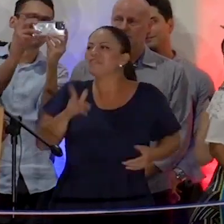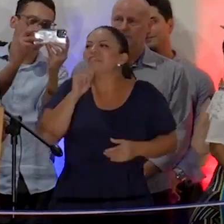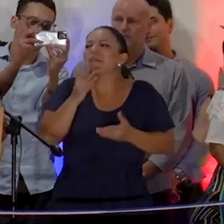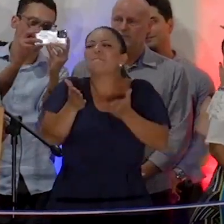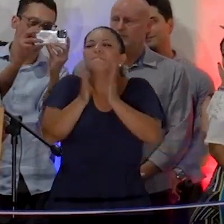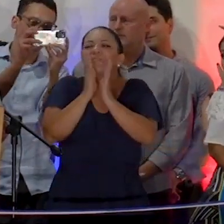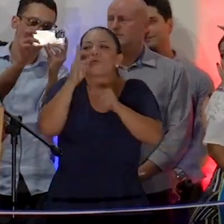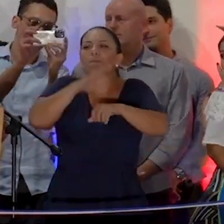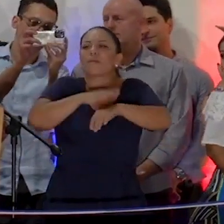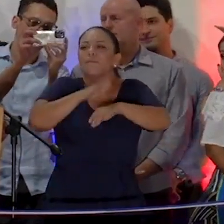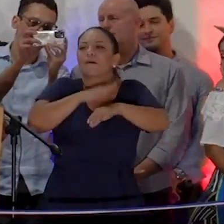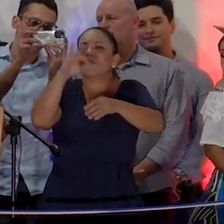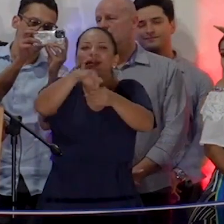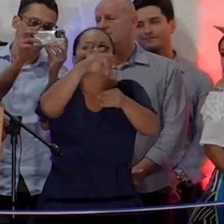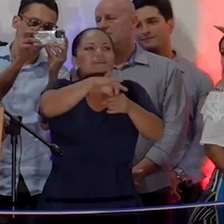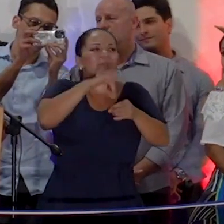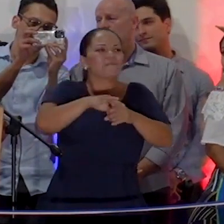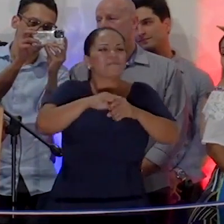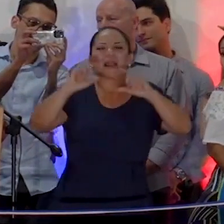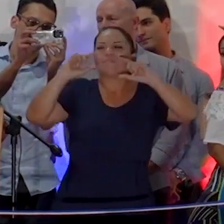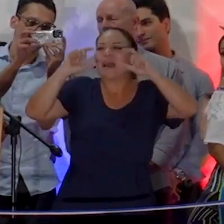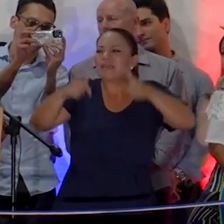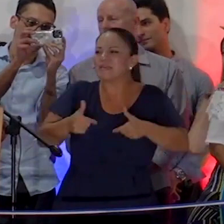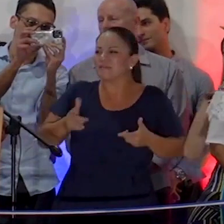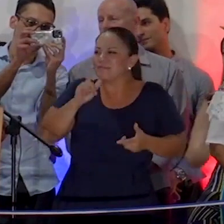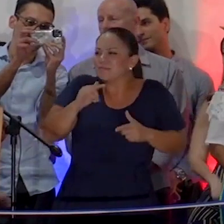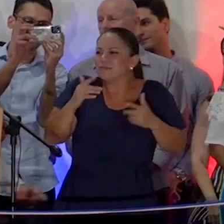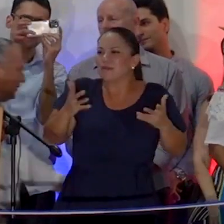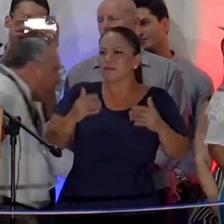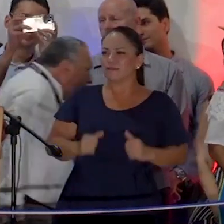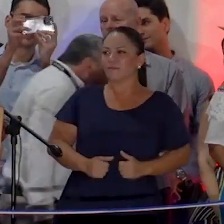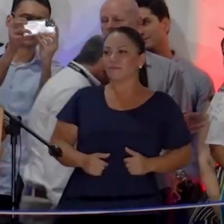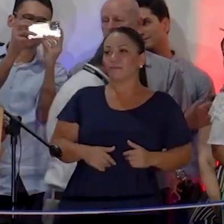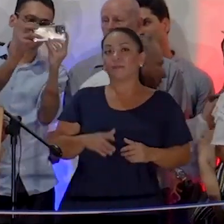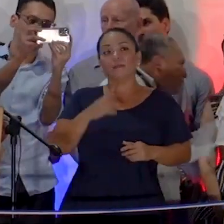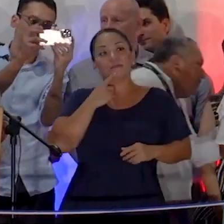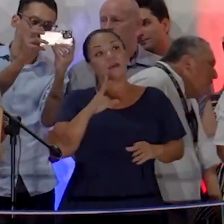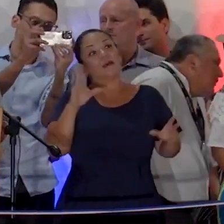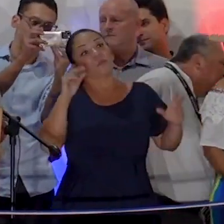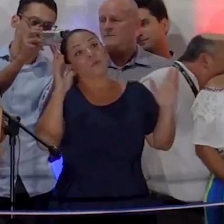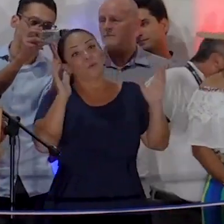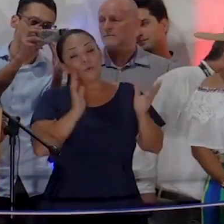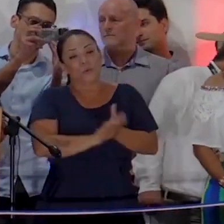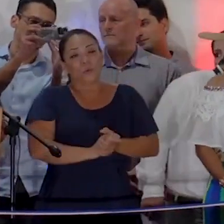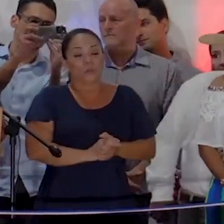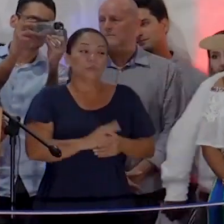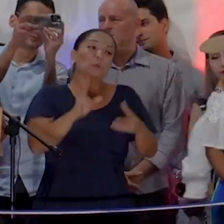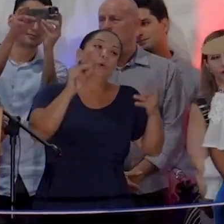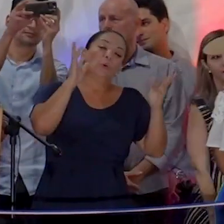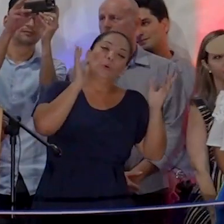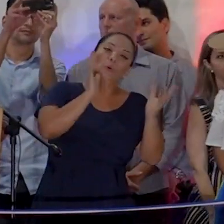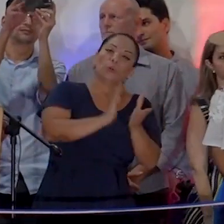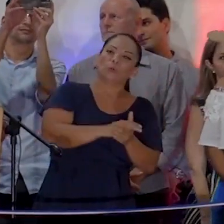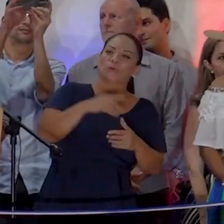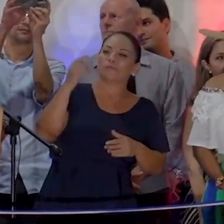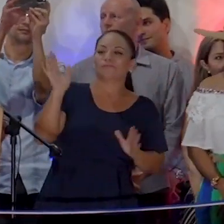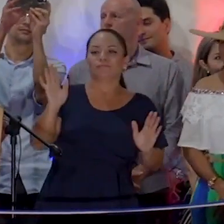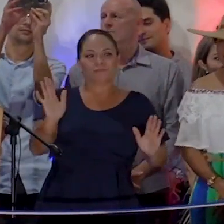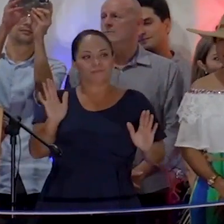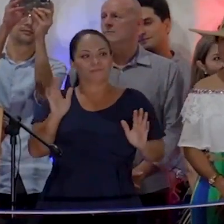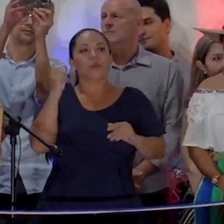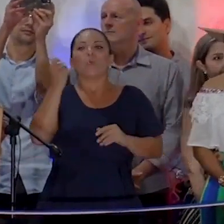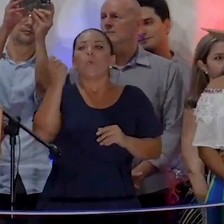pide un permiso para sembrar maíz? Ah, no, es que no. Guanacastecos,